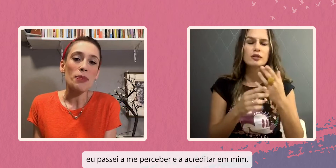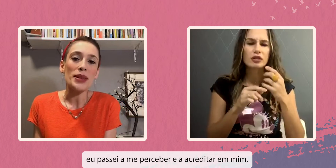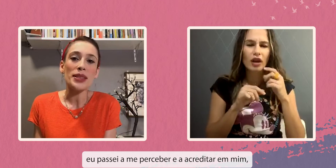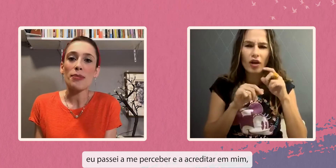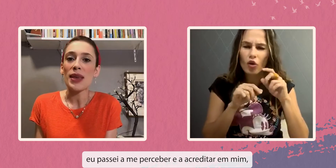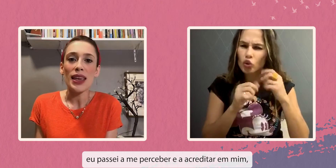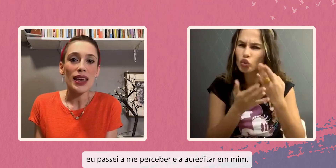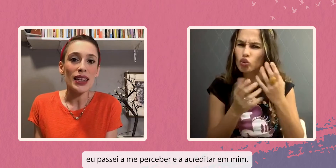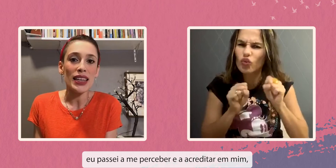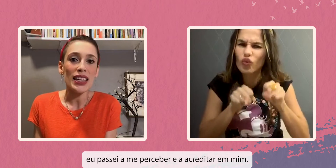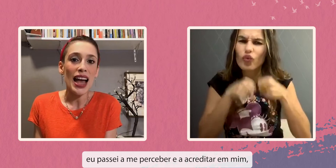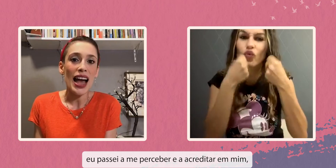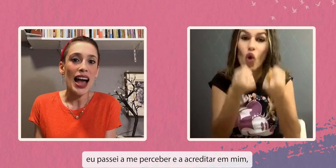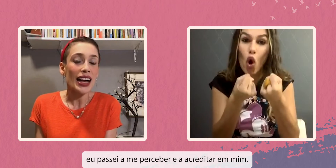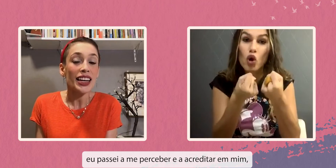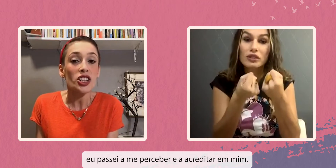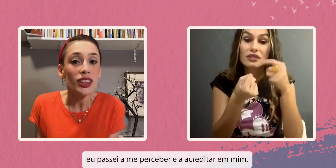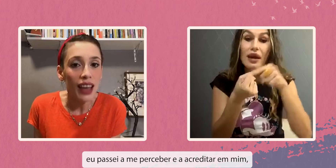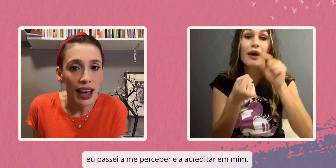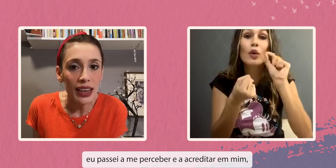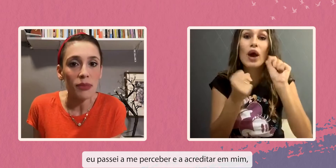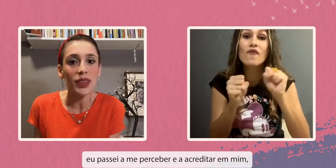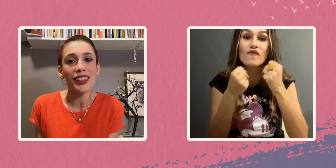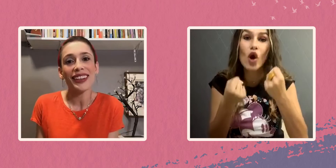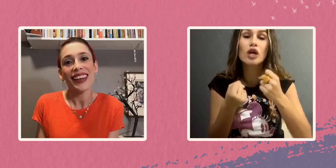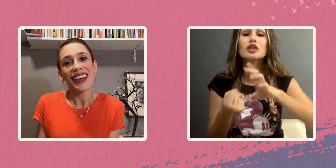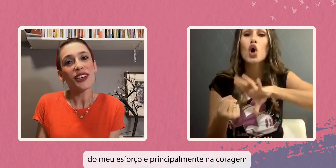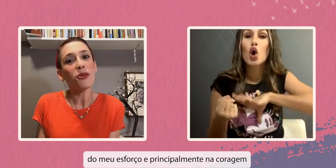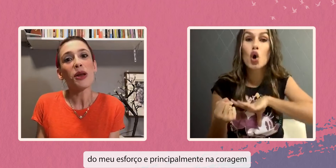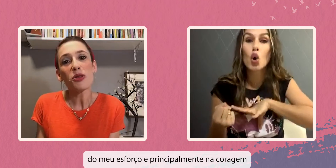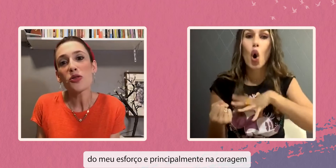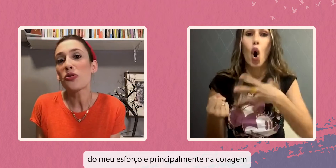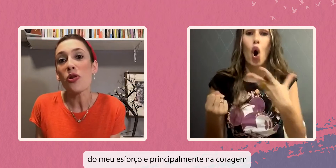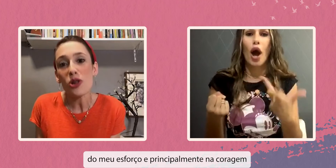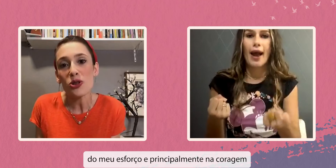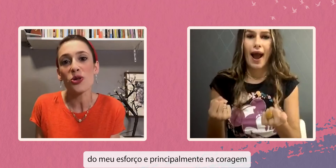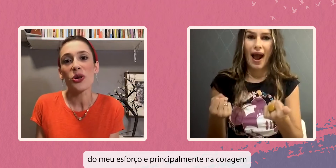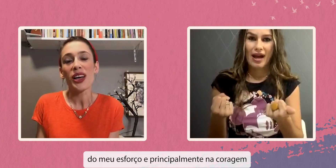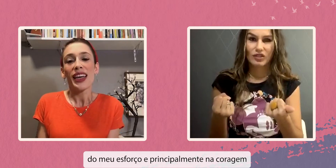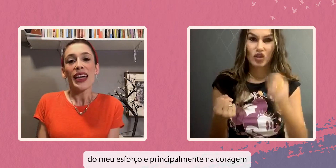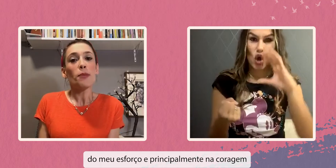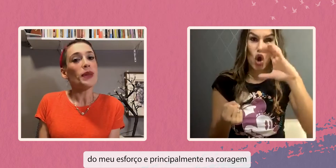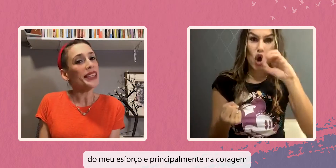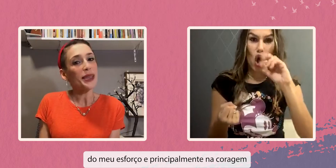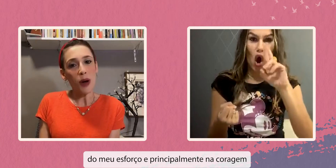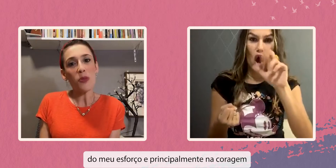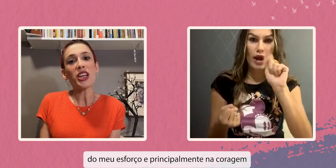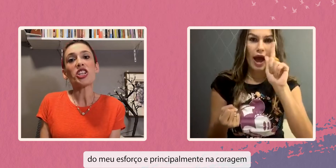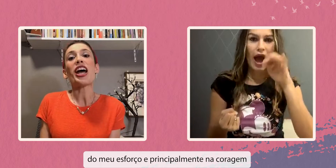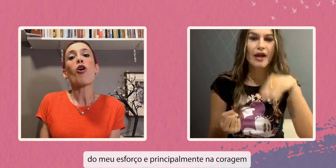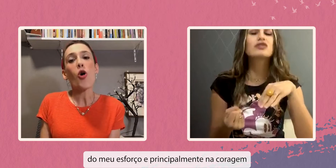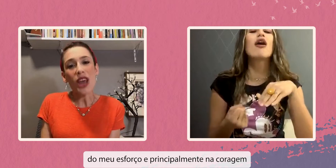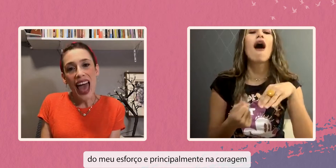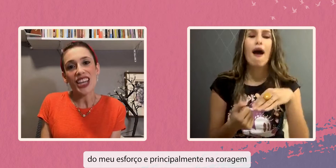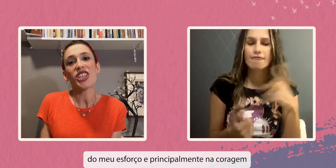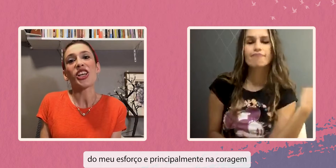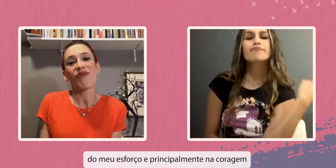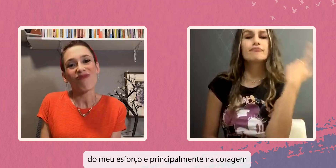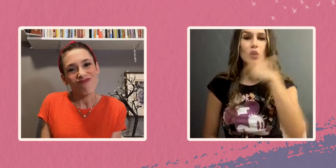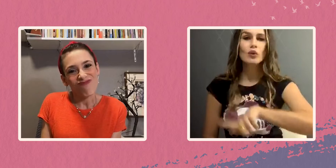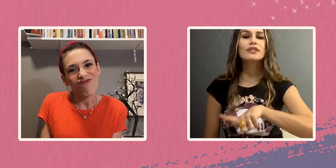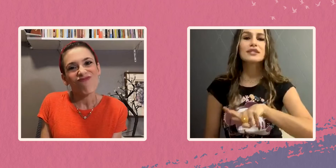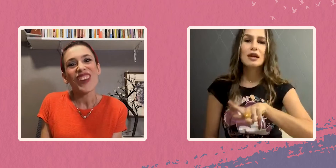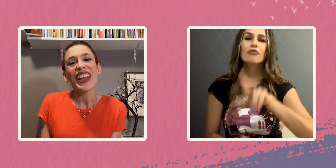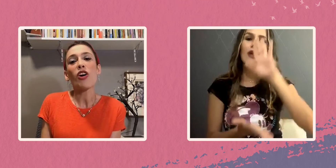a me perceber e a acreditar em mim, no meu esforço e principalmente na coragem.